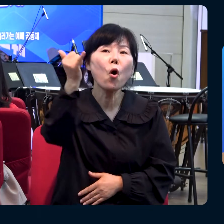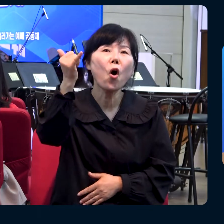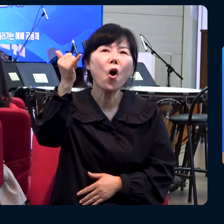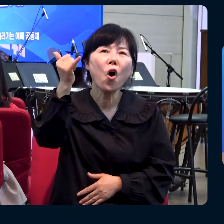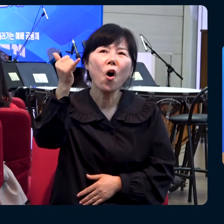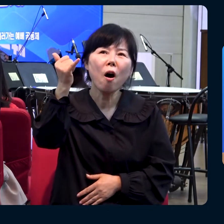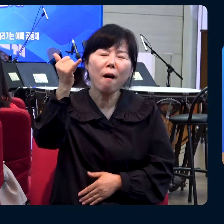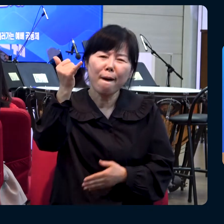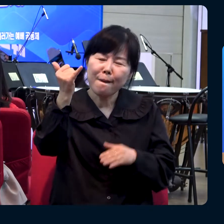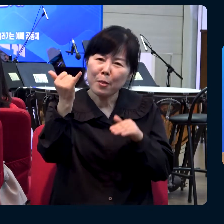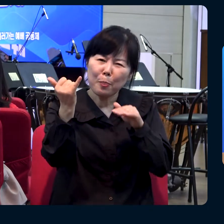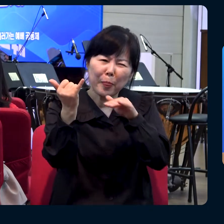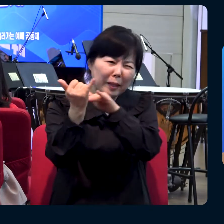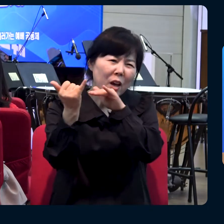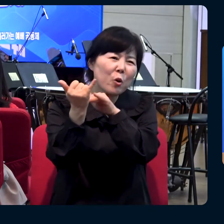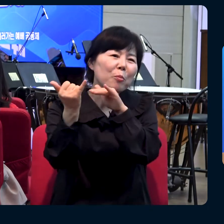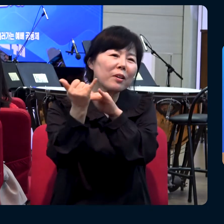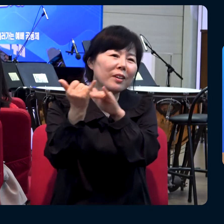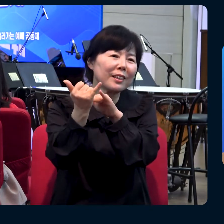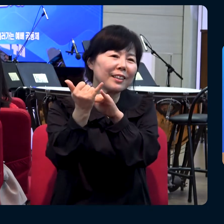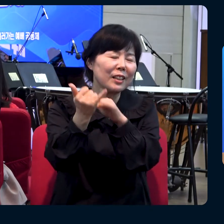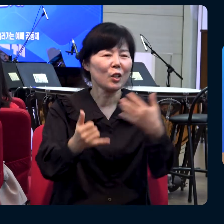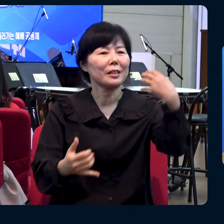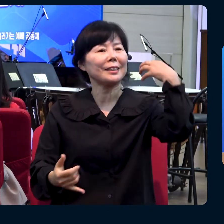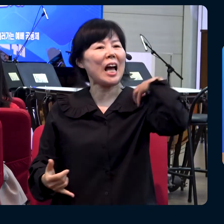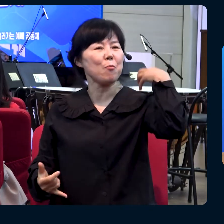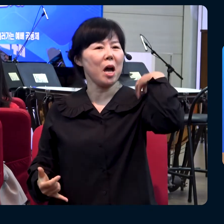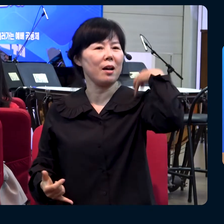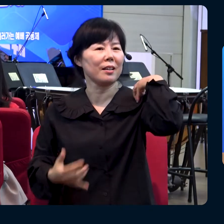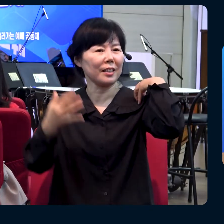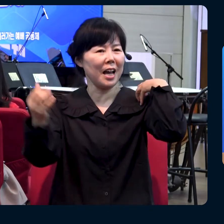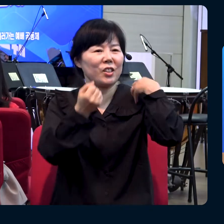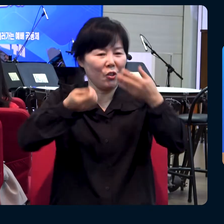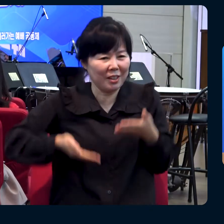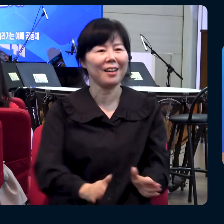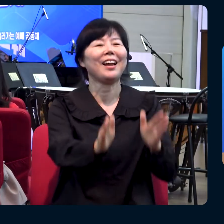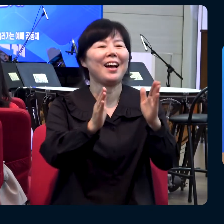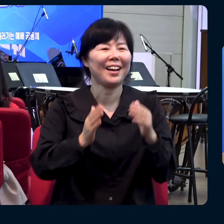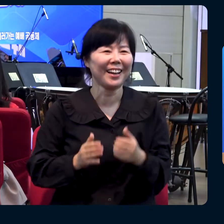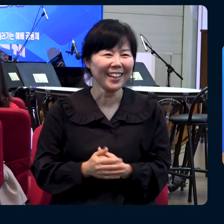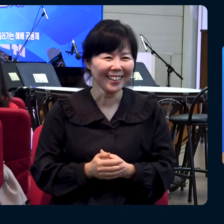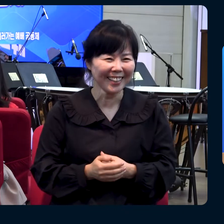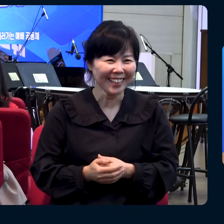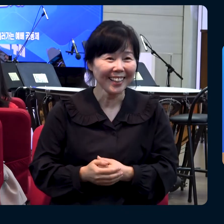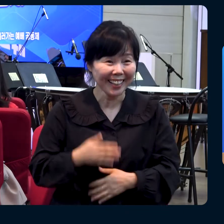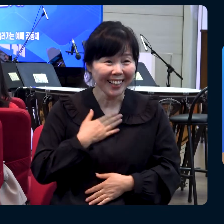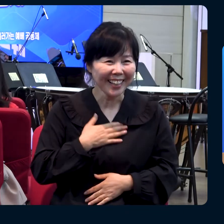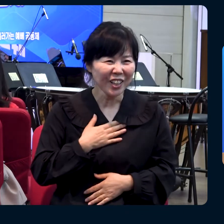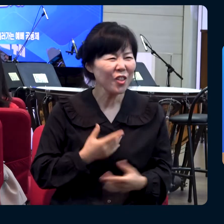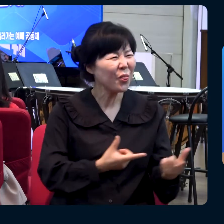힘들게 하는 역사적 사명을 띠고 이 땅에 태어난다.